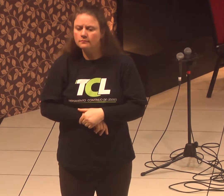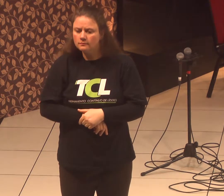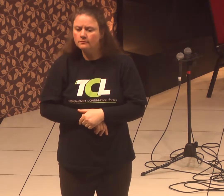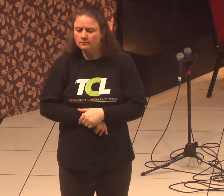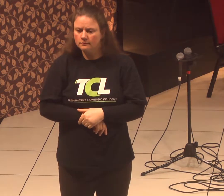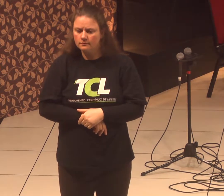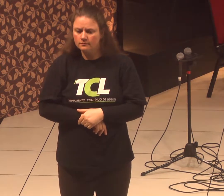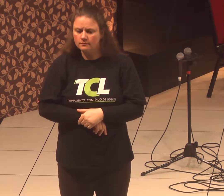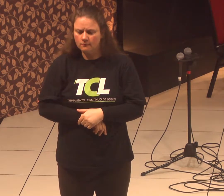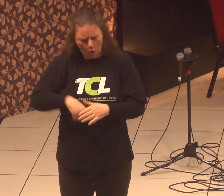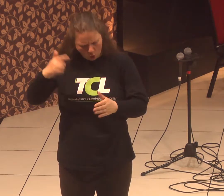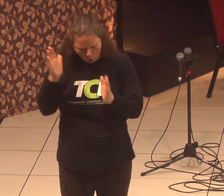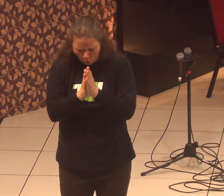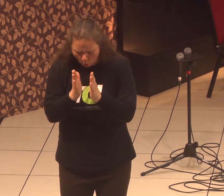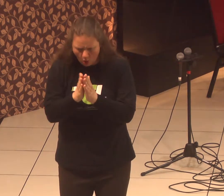Enfim,